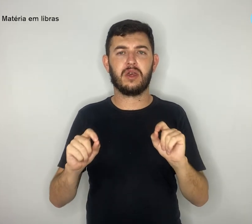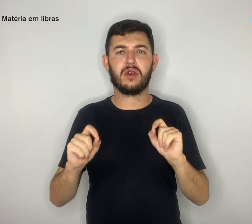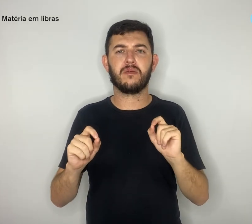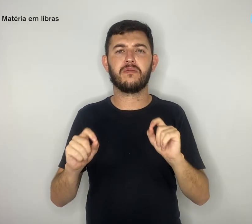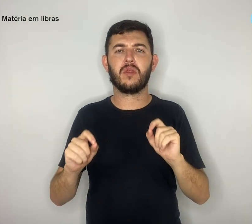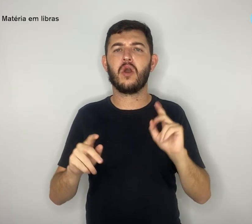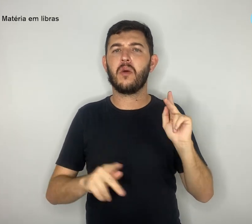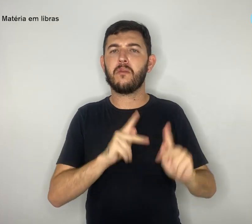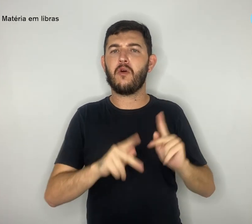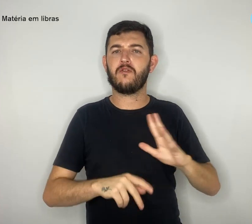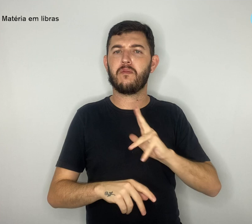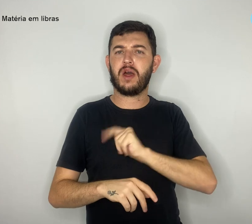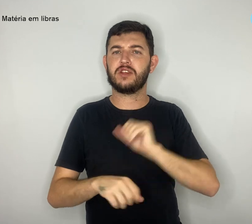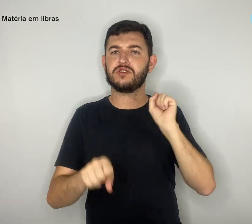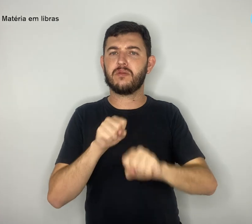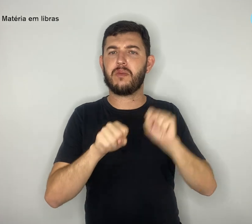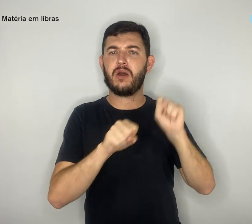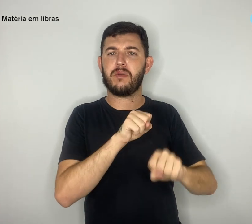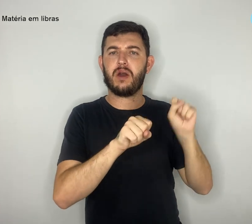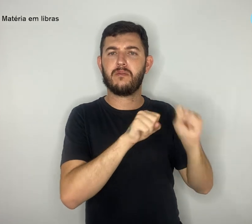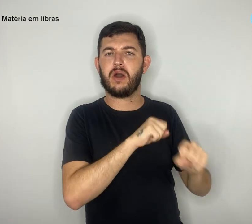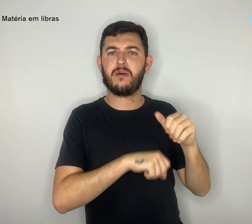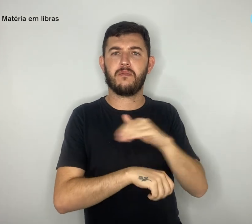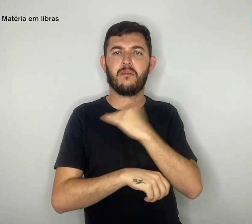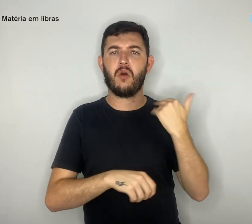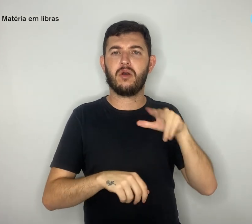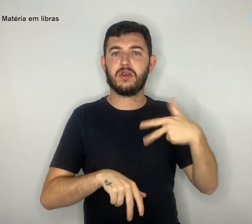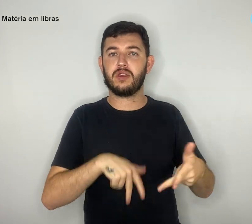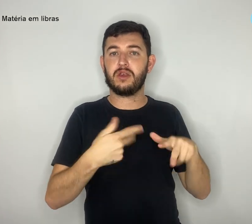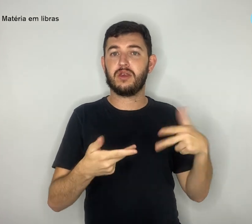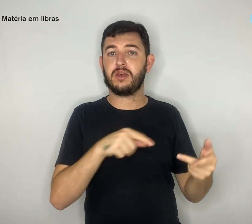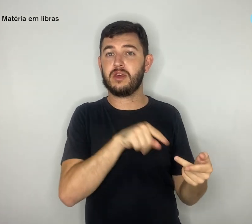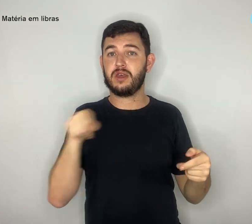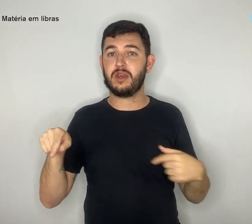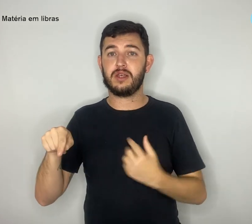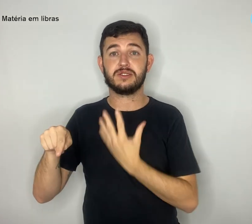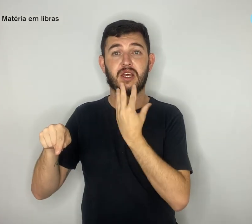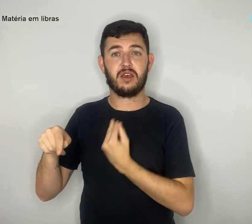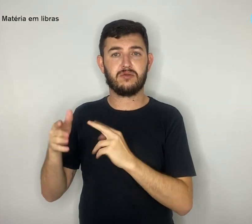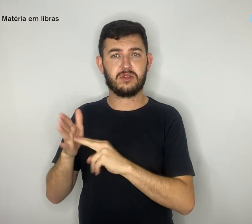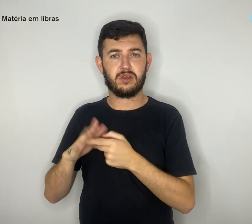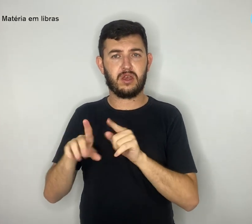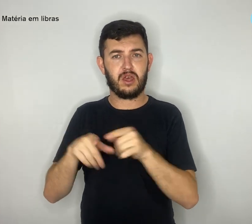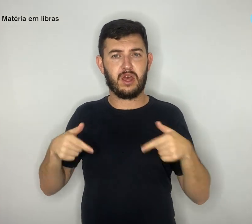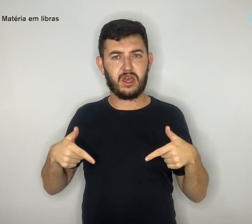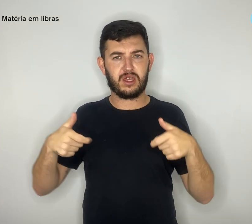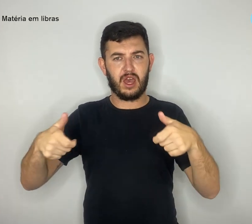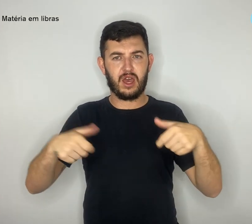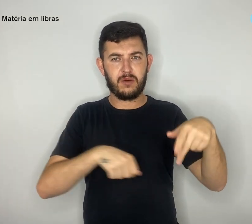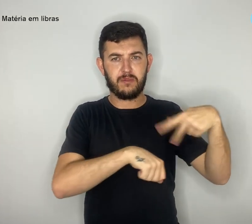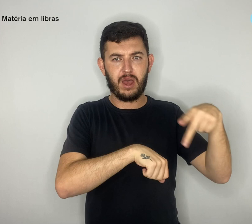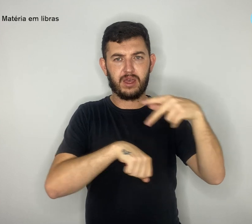povo palestino, a ação de Israel não é apenas uma guerra entre países, mas